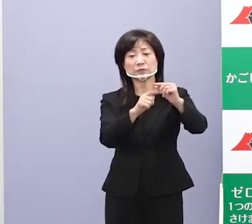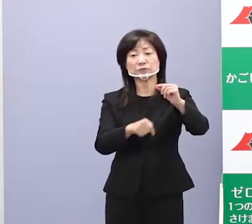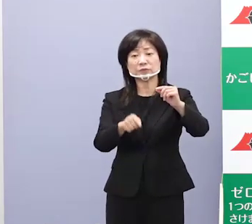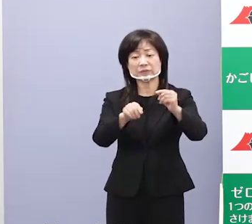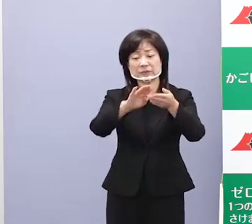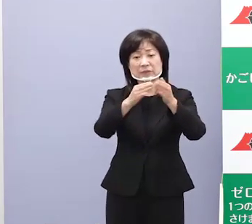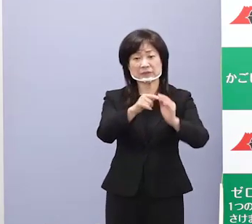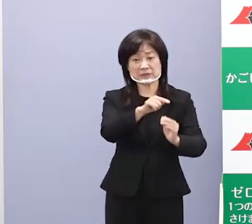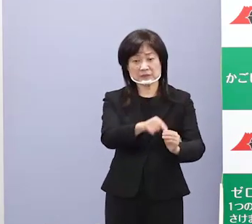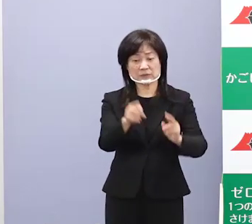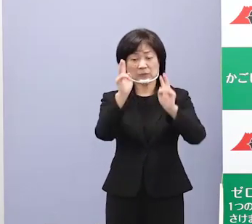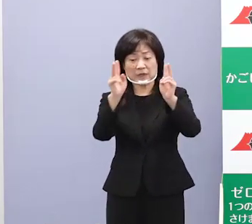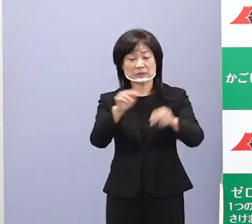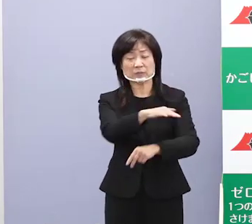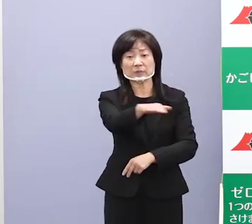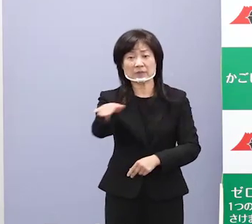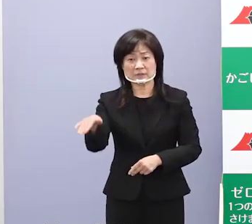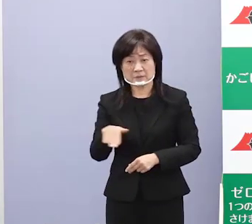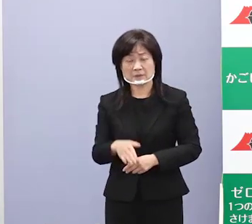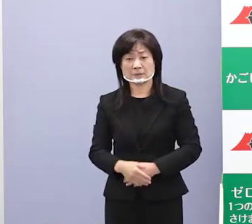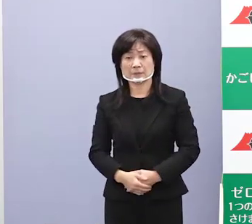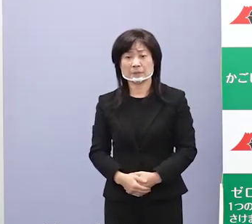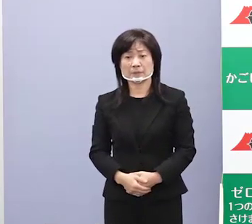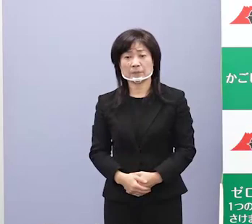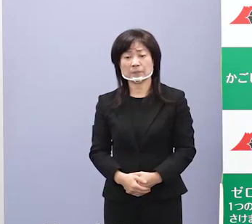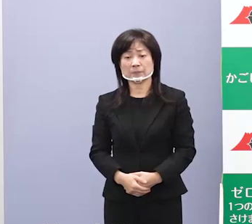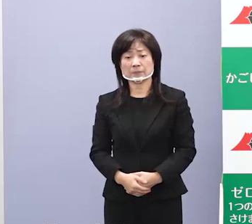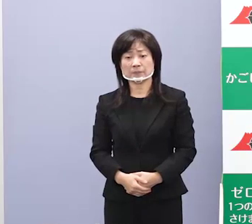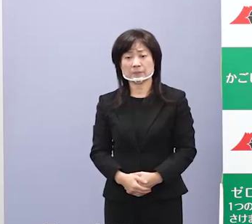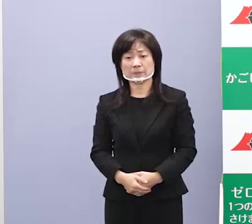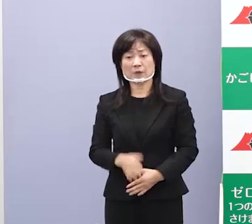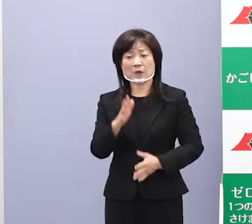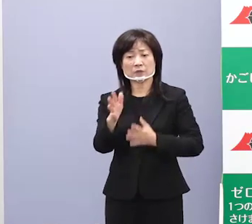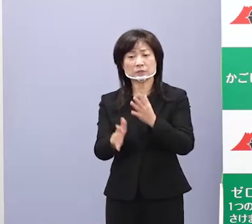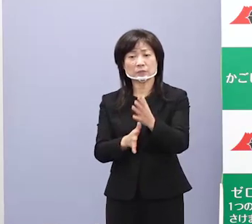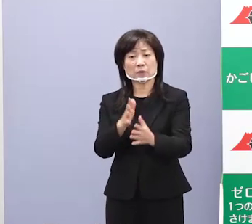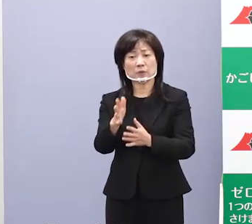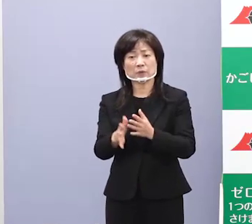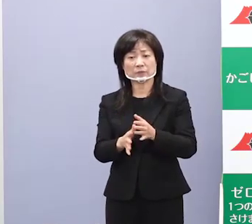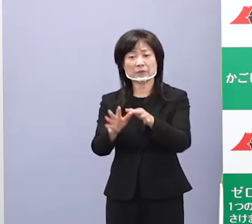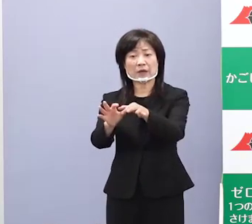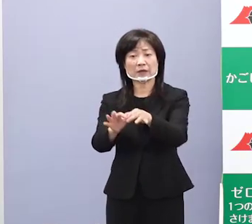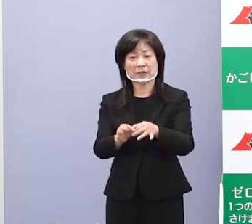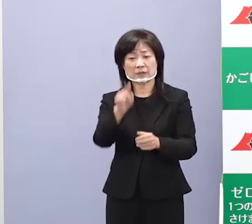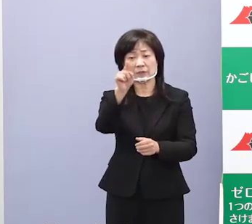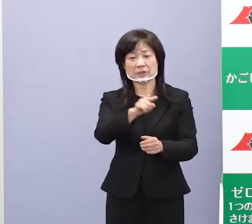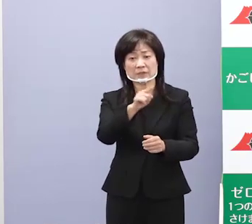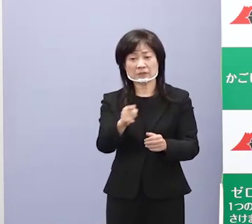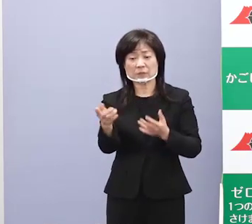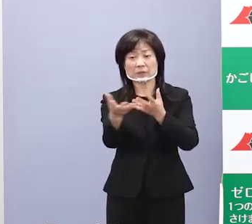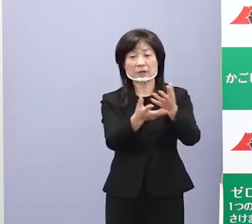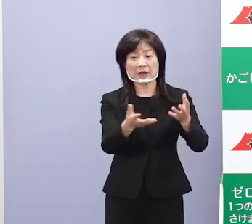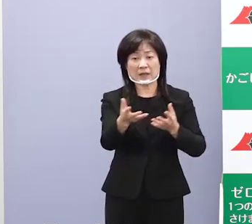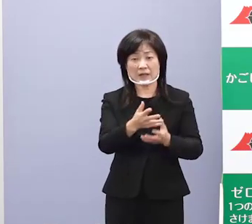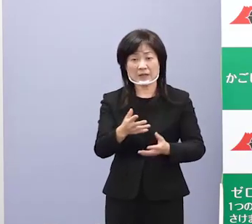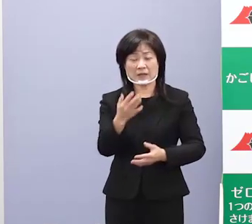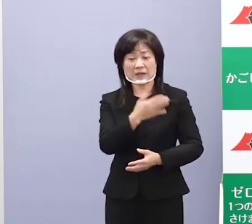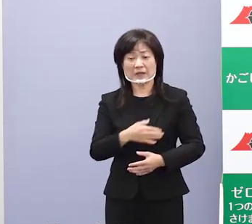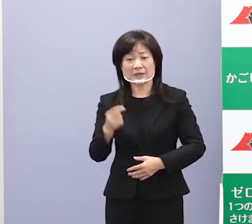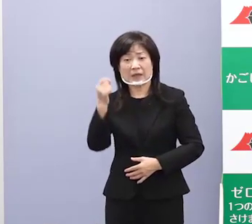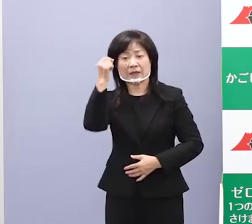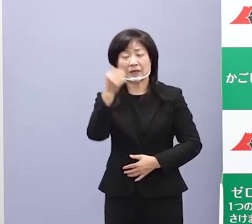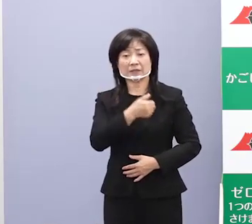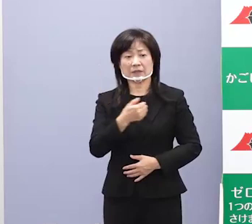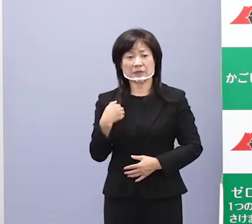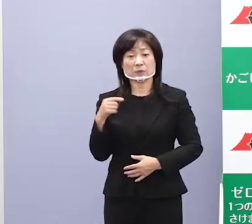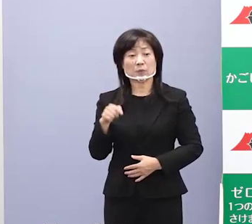方々、事業者の方々がこのスポーツによる人流、そして経済効果をやはり体感できるということも重要であろう